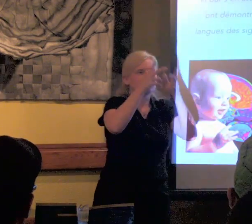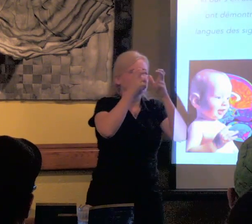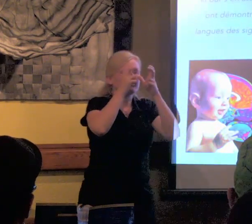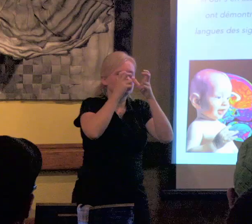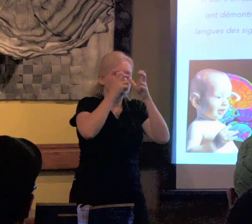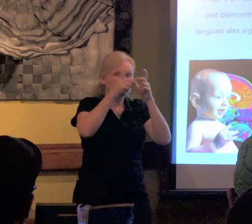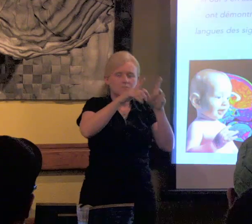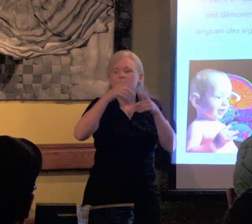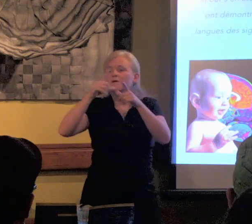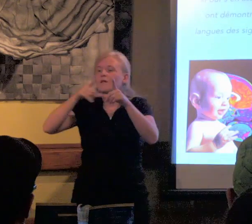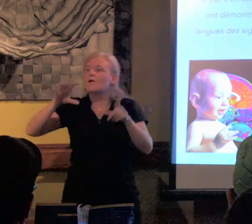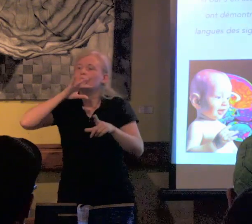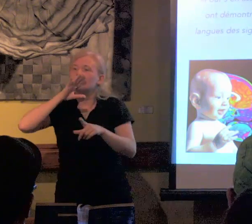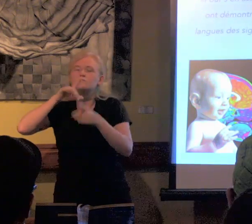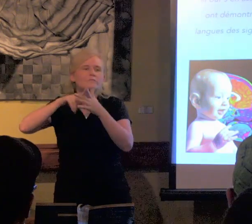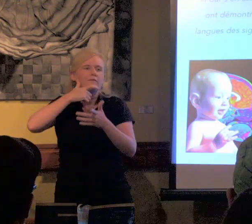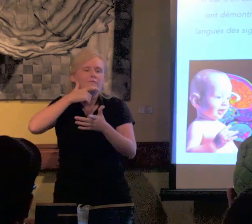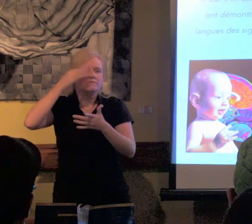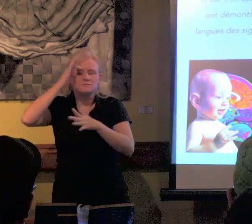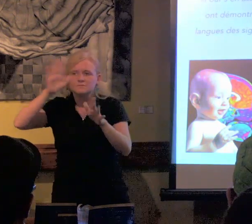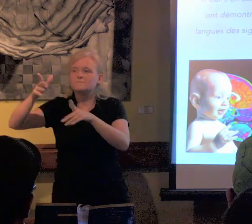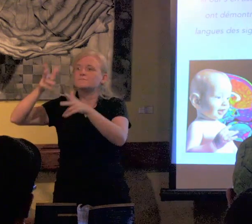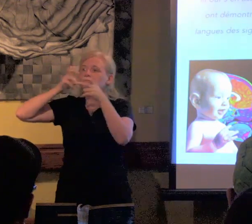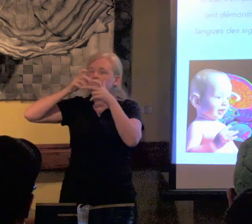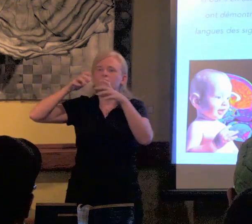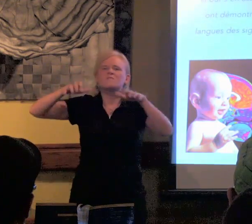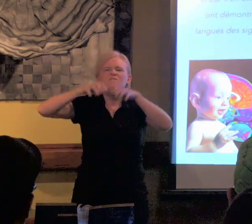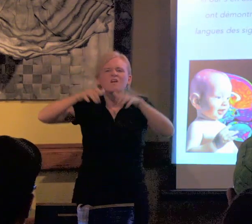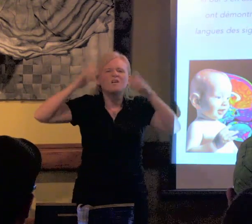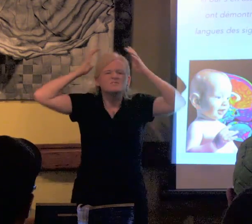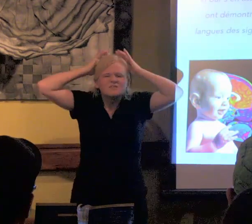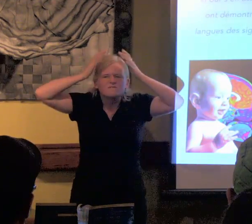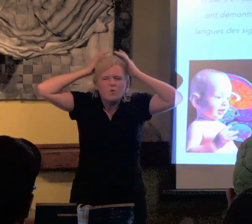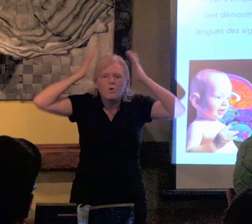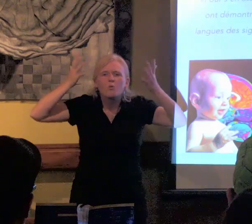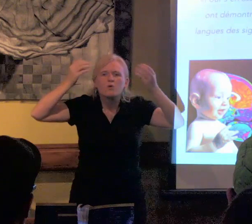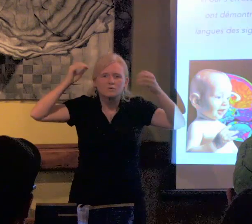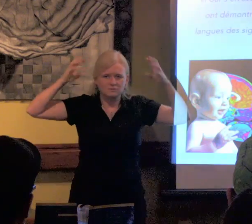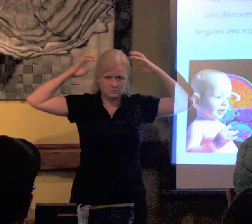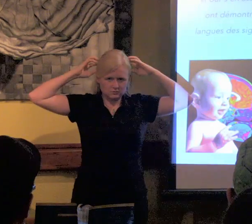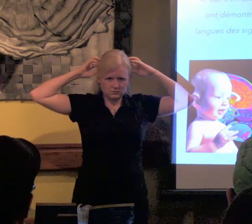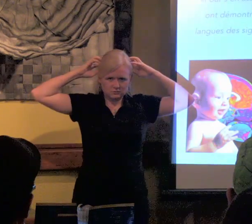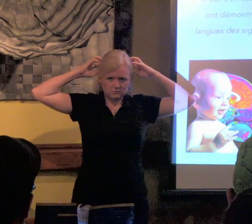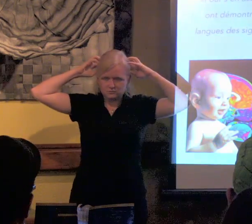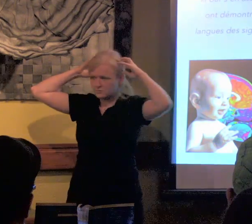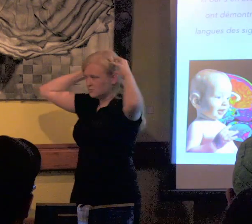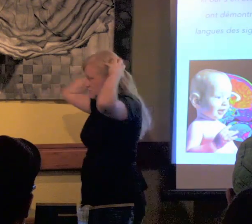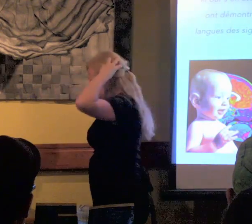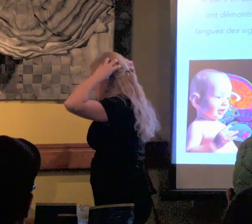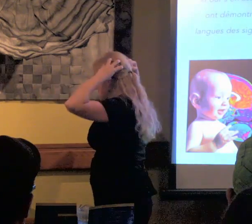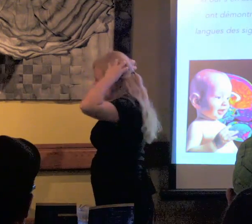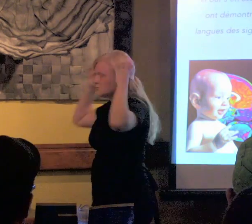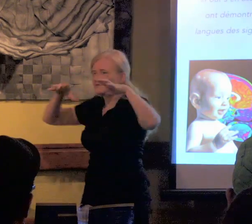ses recherches sur la perception des langues signées et la perception des langues orales chez les enfants. Et le